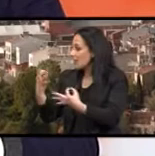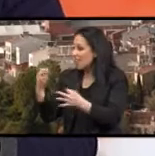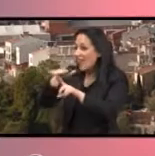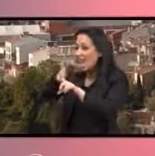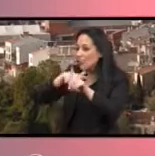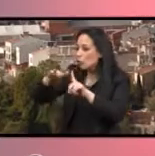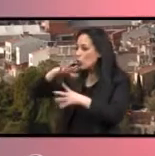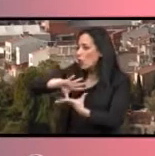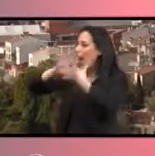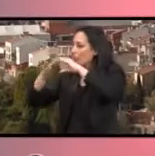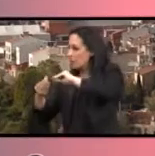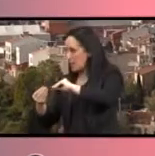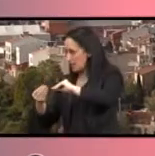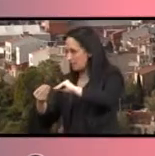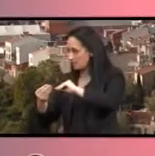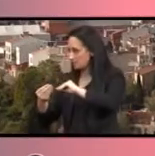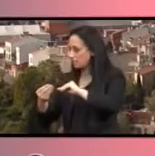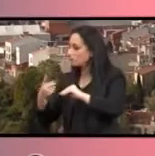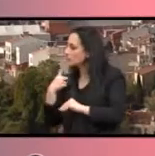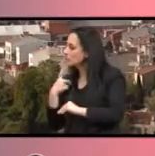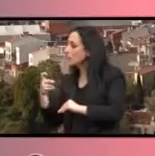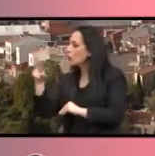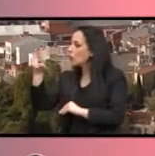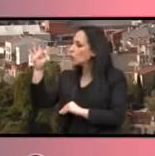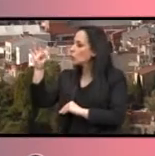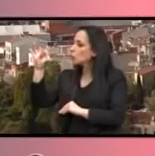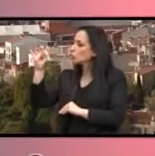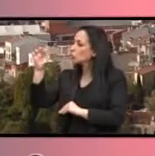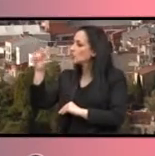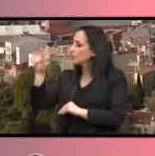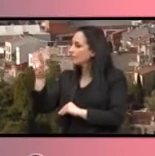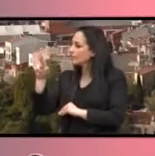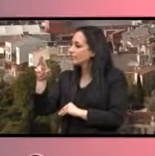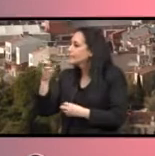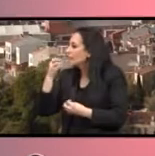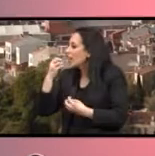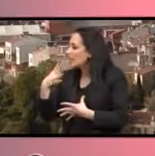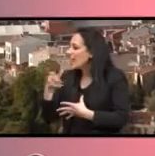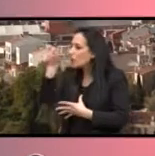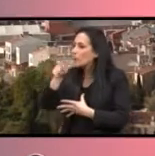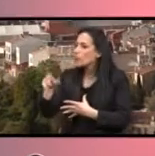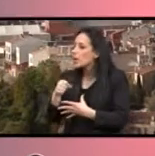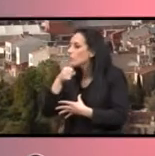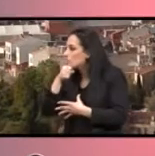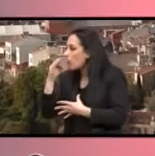prevenir. No sé, Roser, tu com veus el tema de la mobilitat reduïda amb la gent gran, amb l'envelliment?